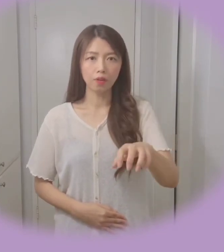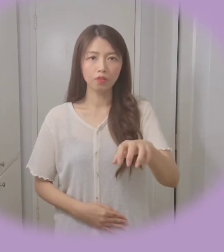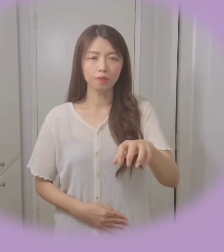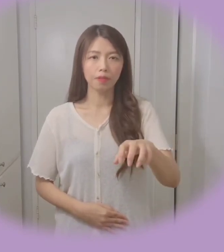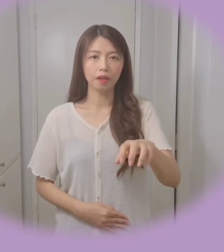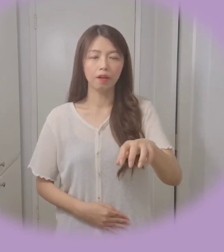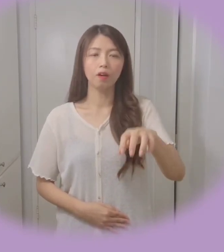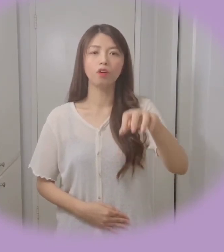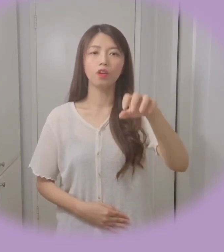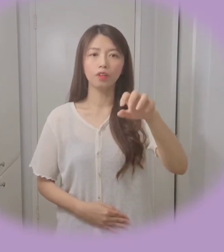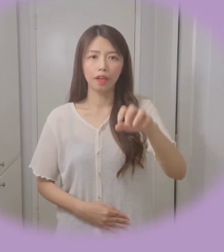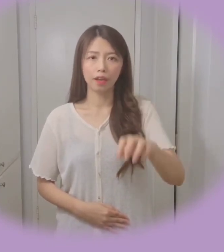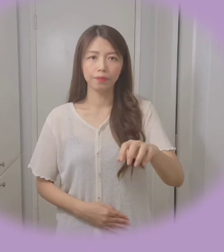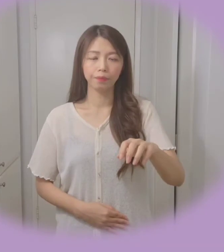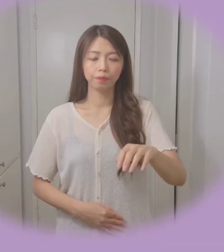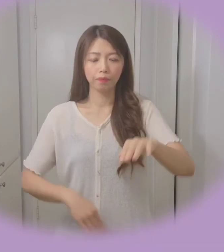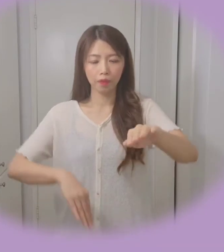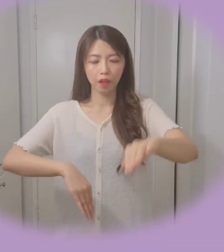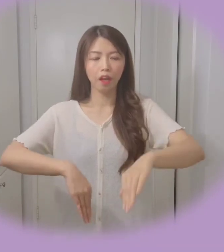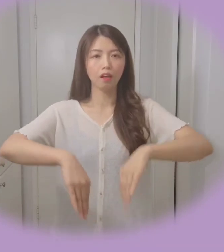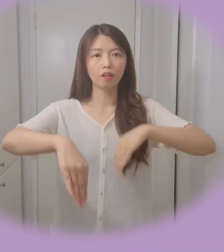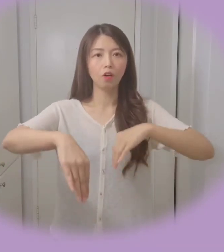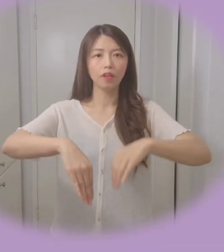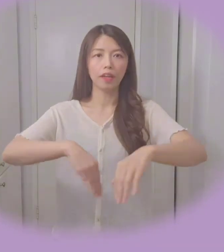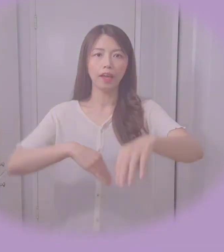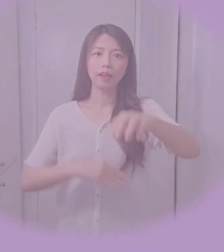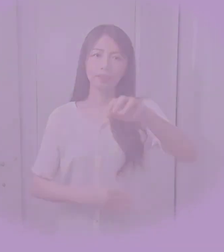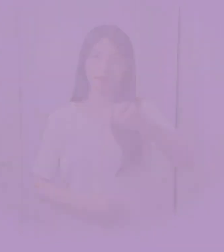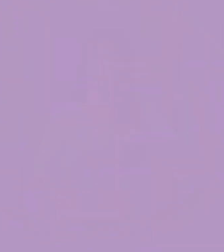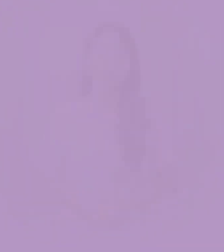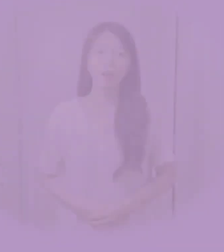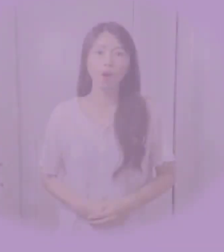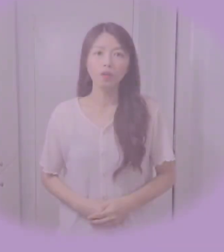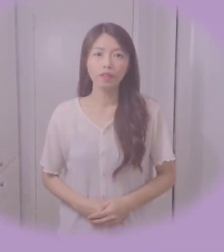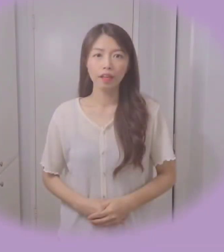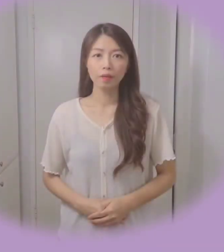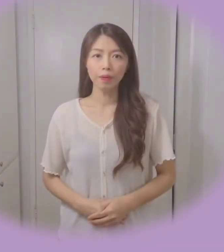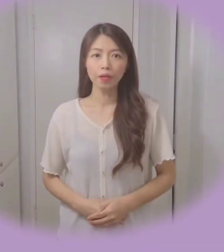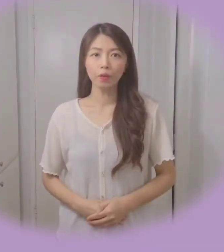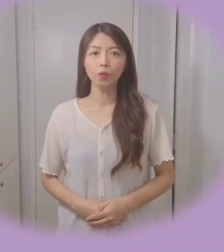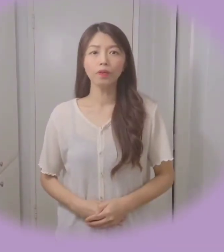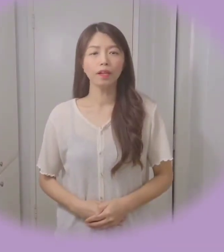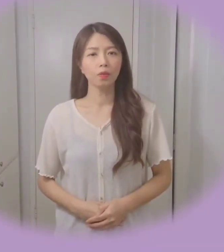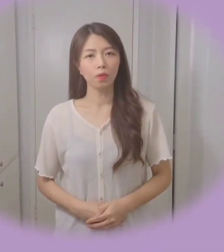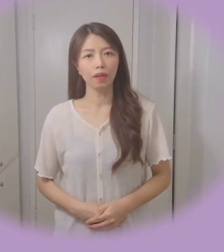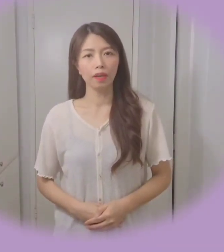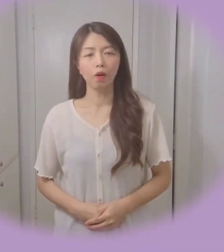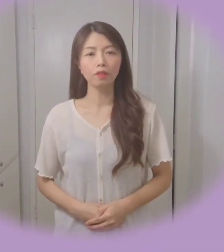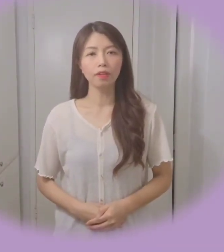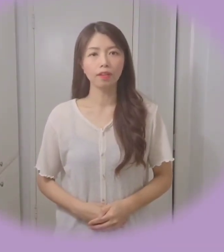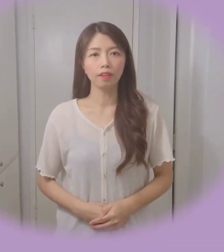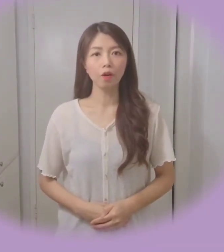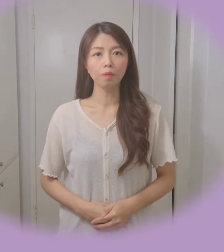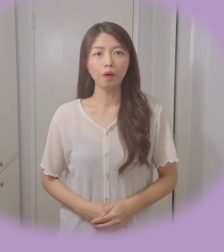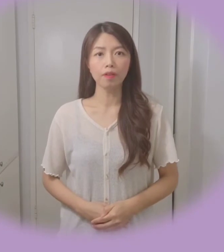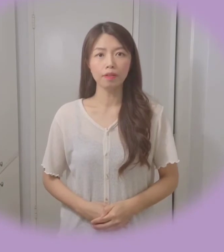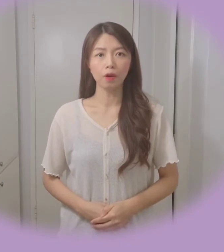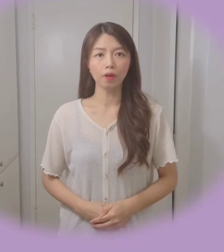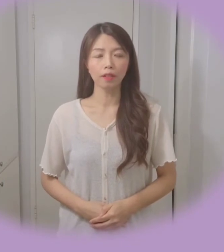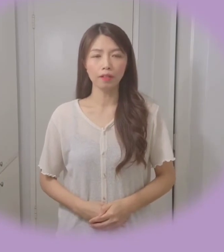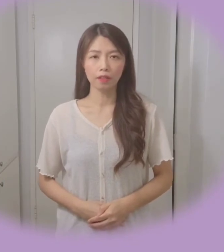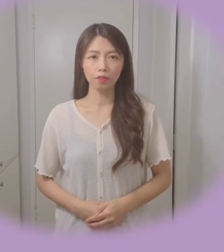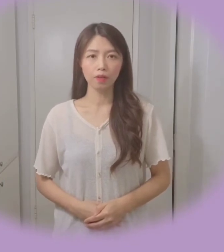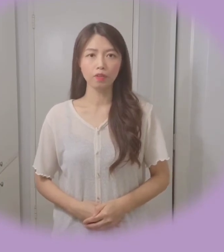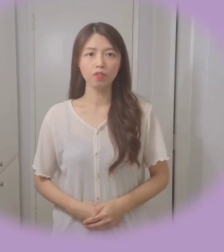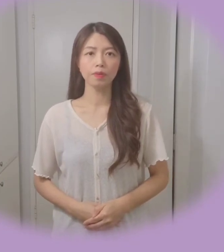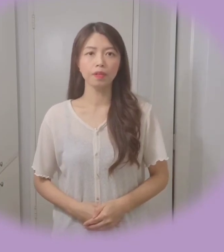아래로 내려주시면 돼요. 어디에. 거리에. 어느새 핀 꽃 한 송이. 어느새는요.